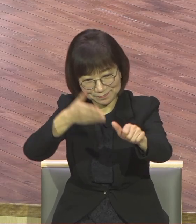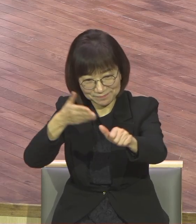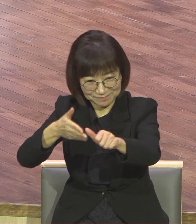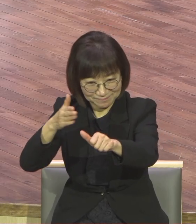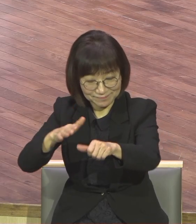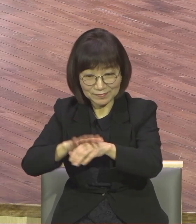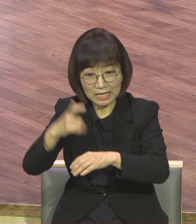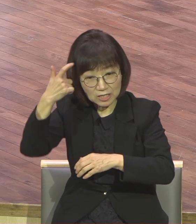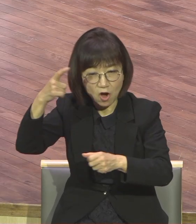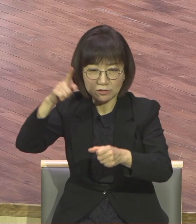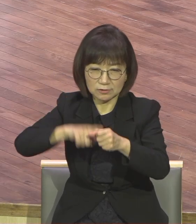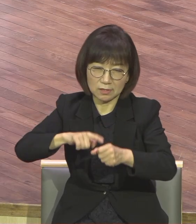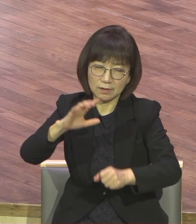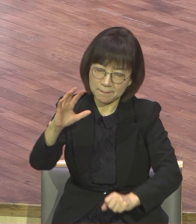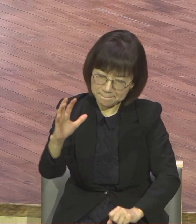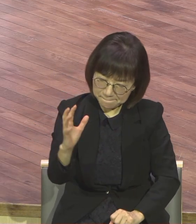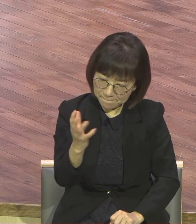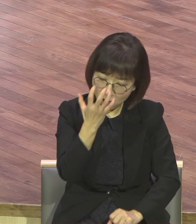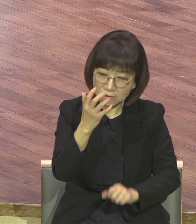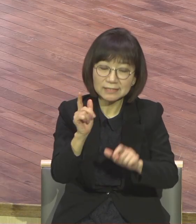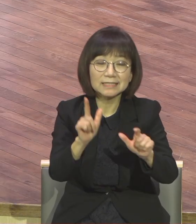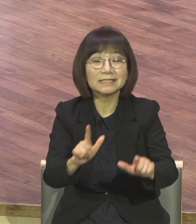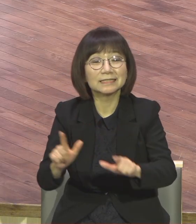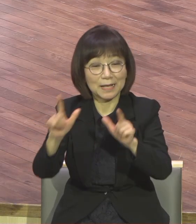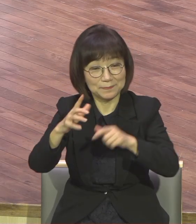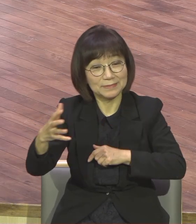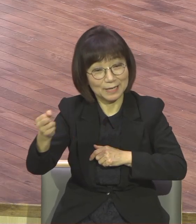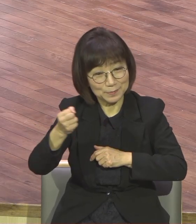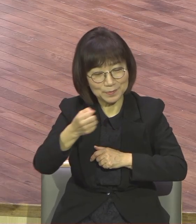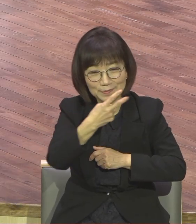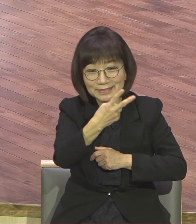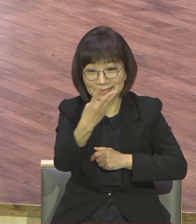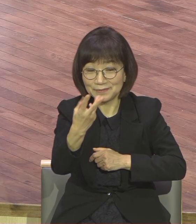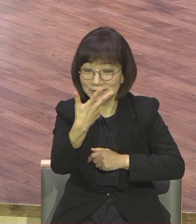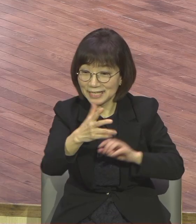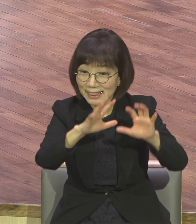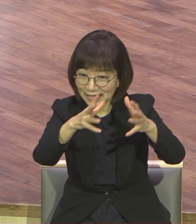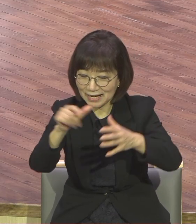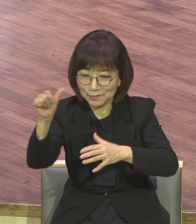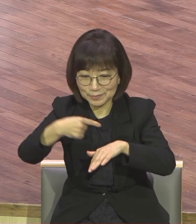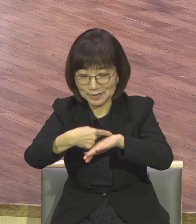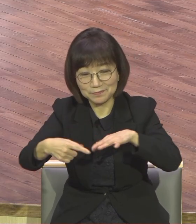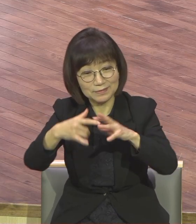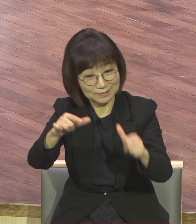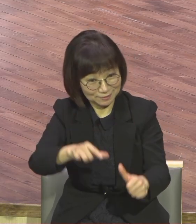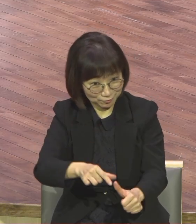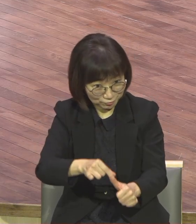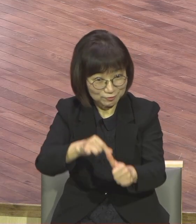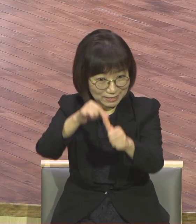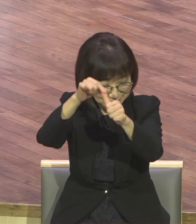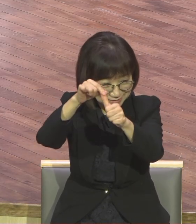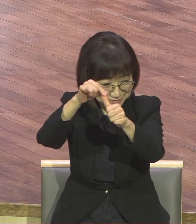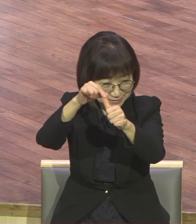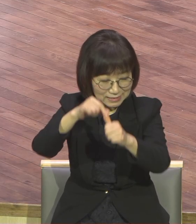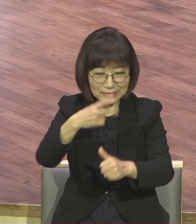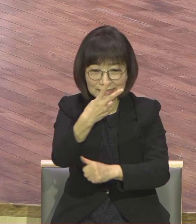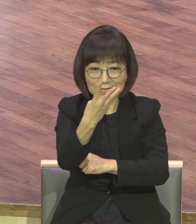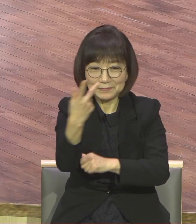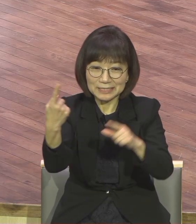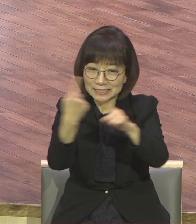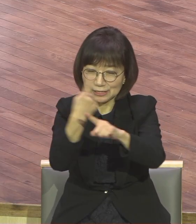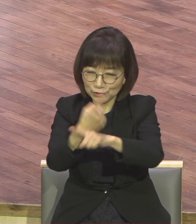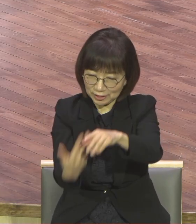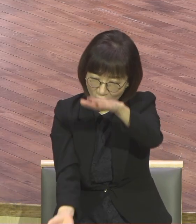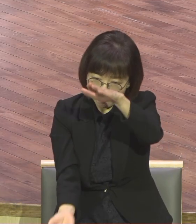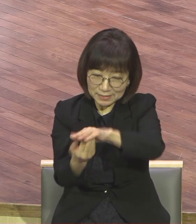이런 영적 품격이 있는 삶 살면서 2, 3, 7 나라 5천조도 살리는 2, 3, 7 지역 서밋이 다 되기를